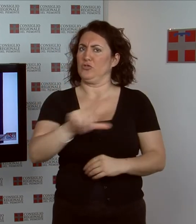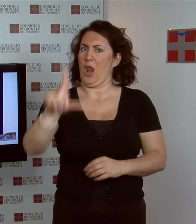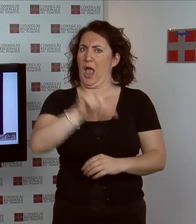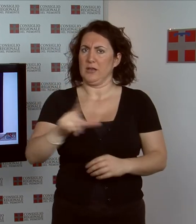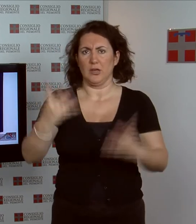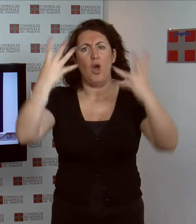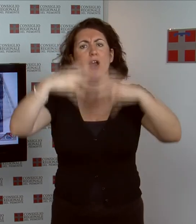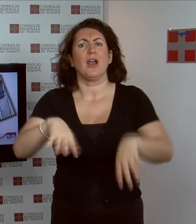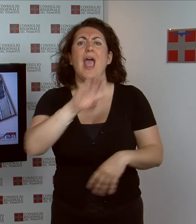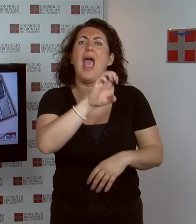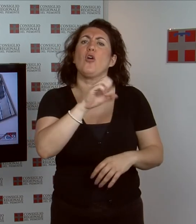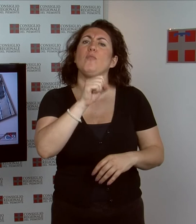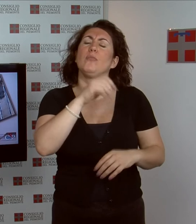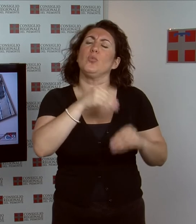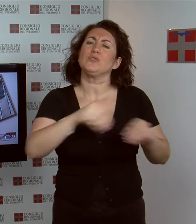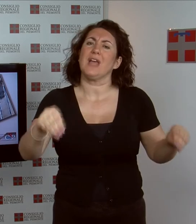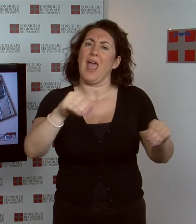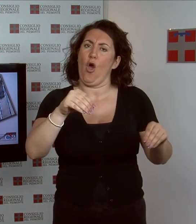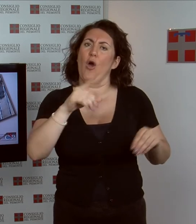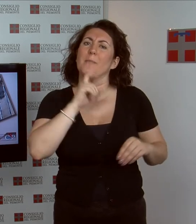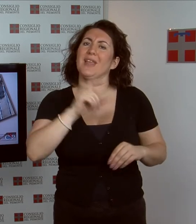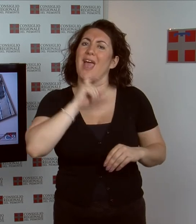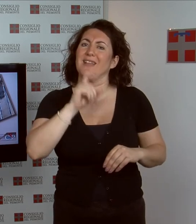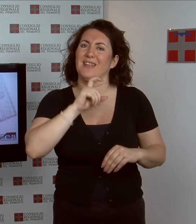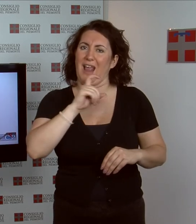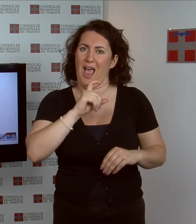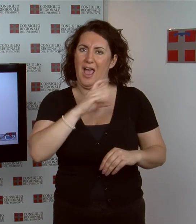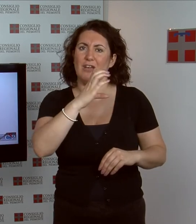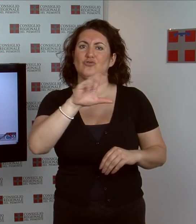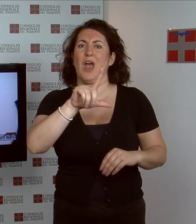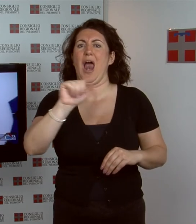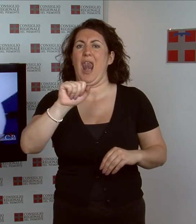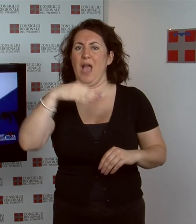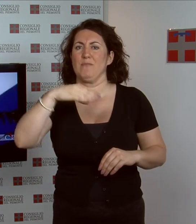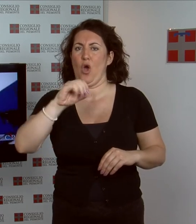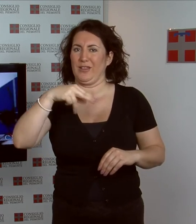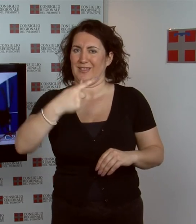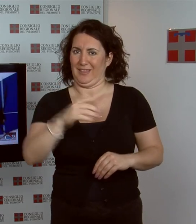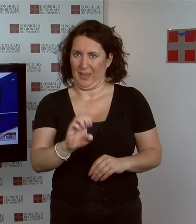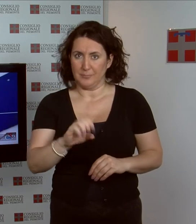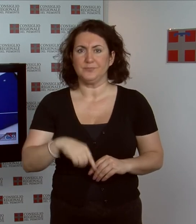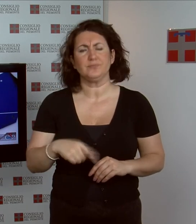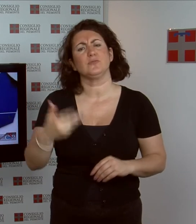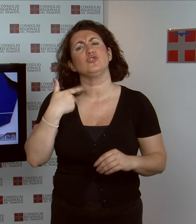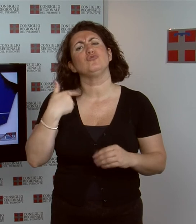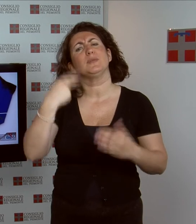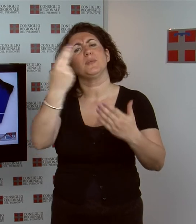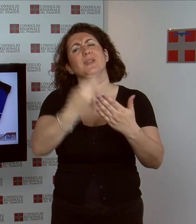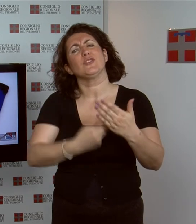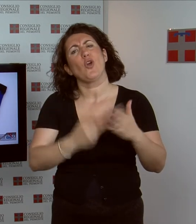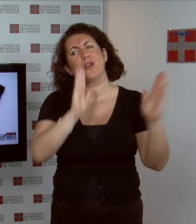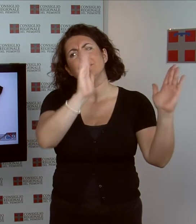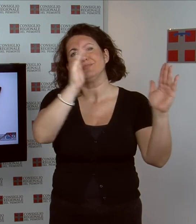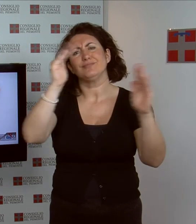organizzata dall'Ecomuseo della Pietra da Cantoni di Cella Monte. L'esposizione raccoglie le espressioni pittoriche di alcuni artisti che hanno